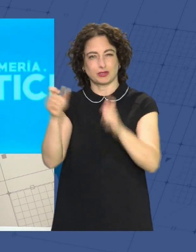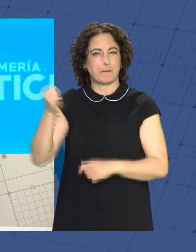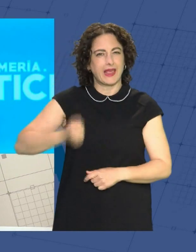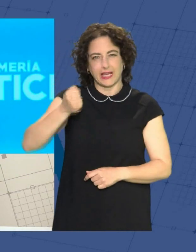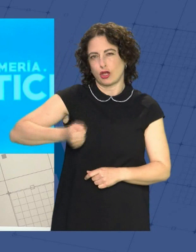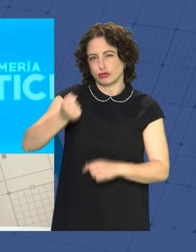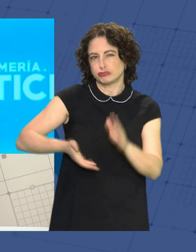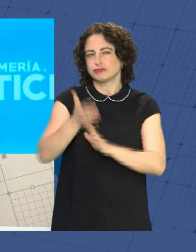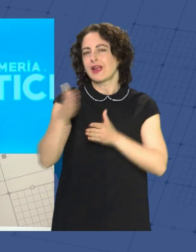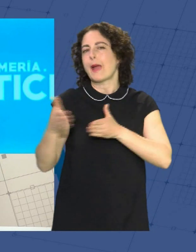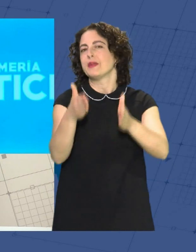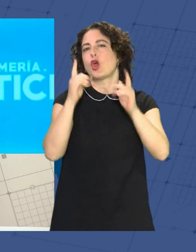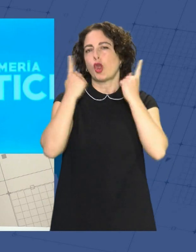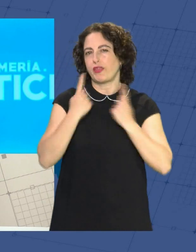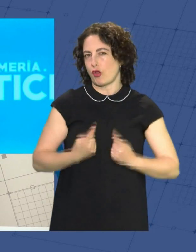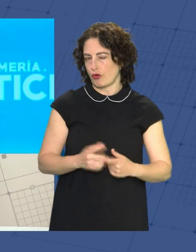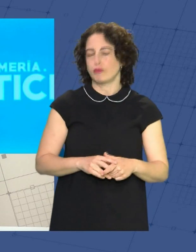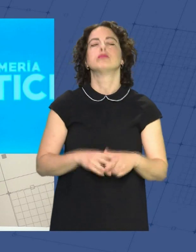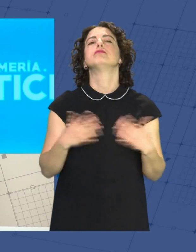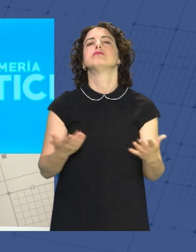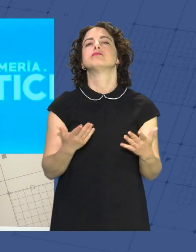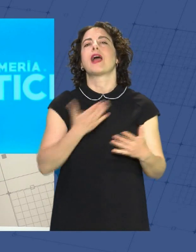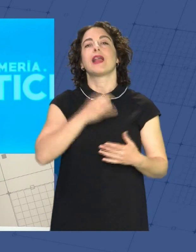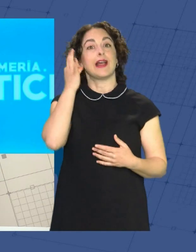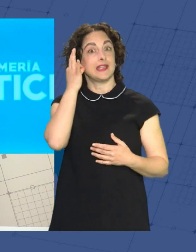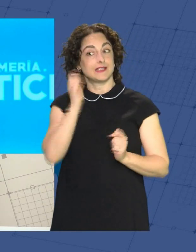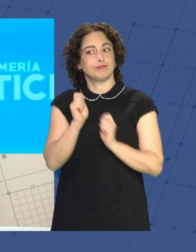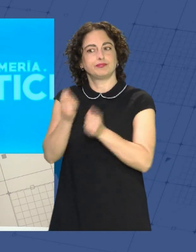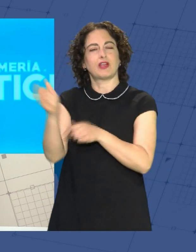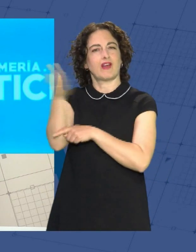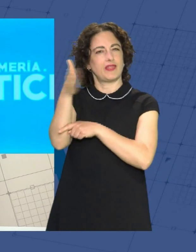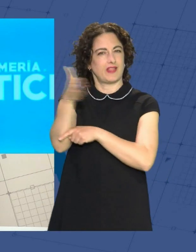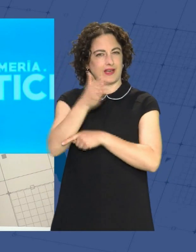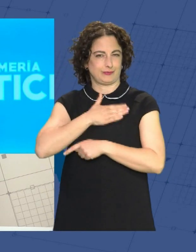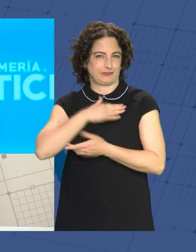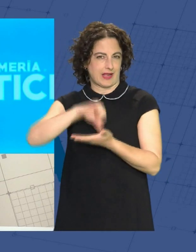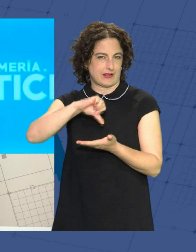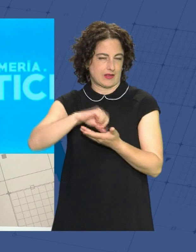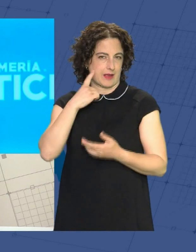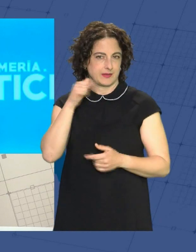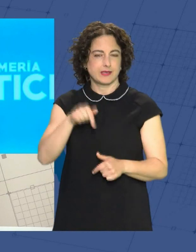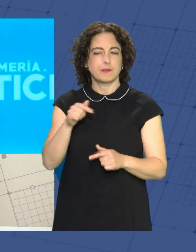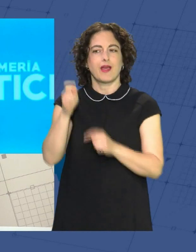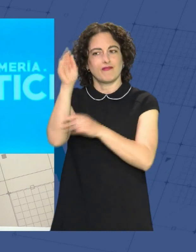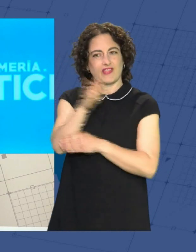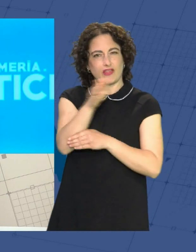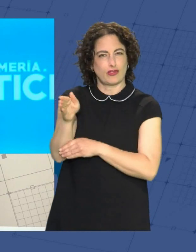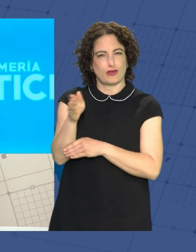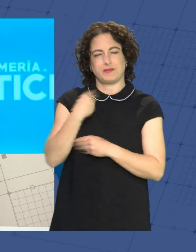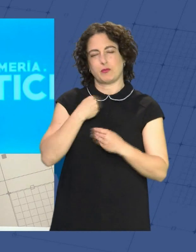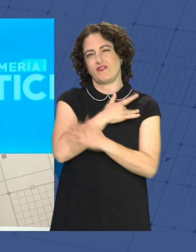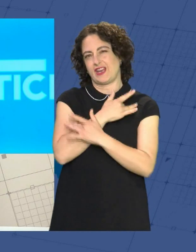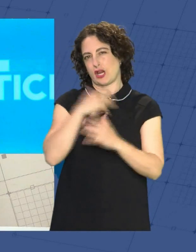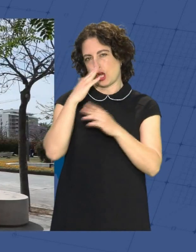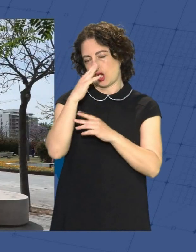para hacer el Camino del Rocío. La alcaldesa les hizo entrega de la bandera de la ciudad para que fuera bendecida por la Virgen del Rocío.